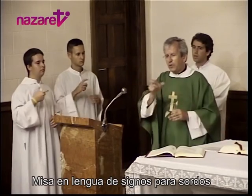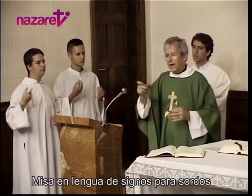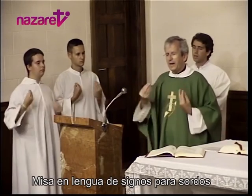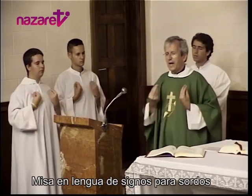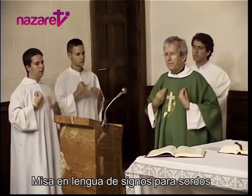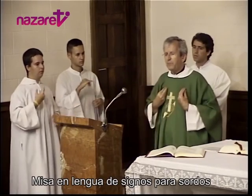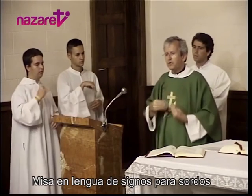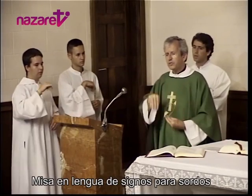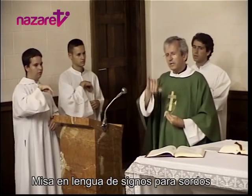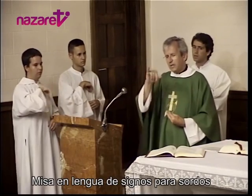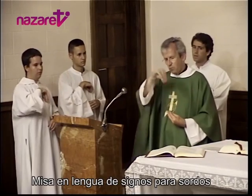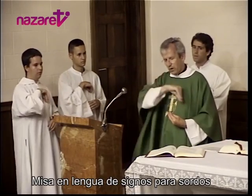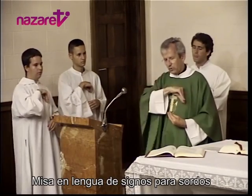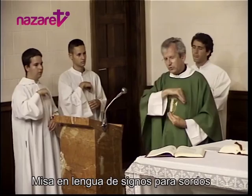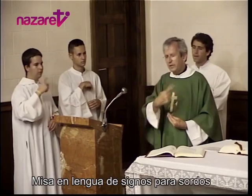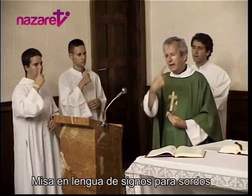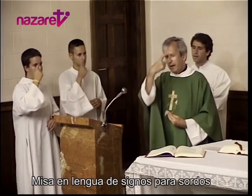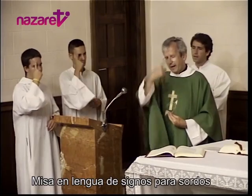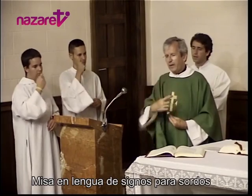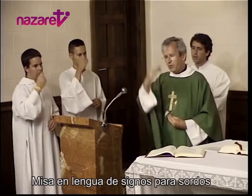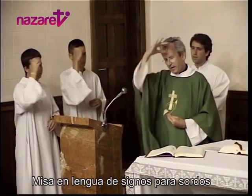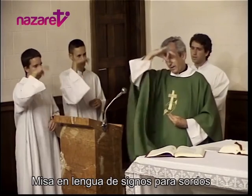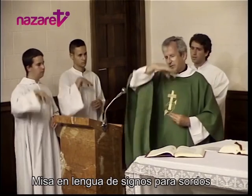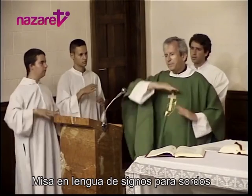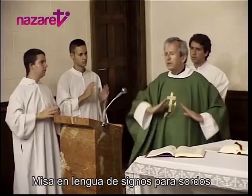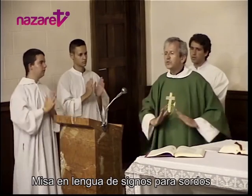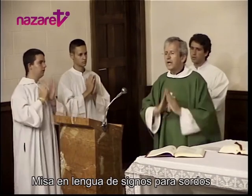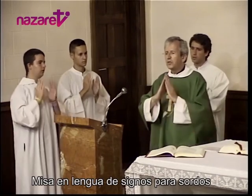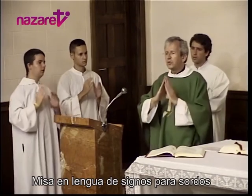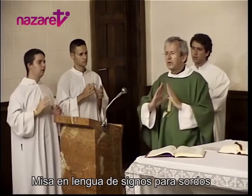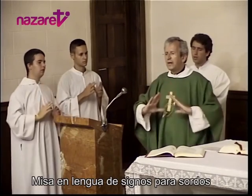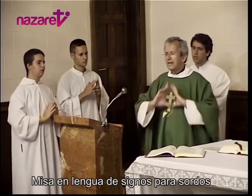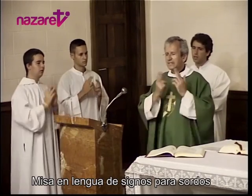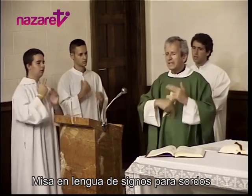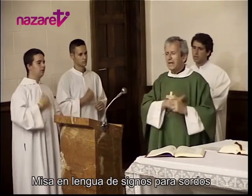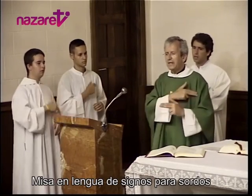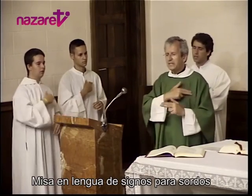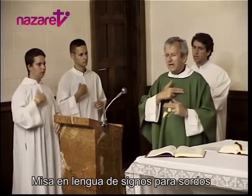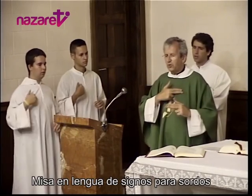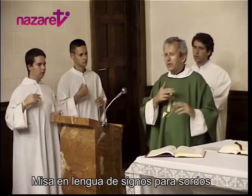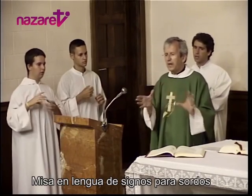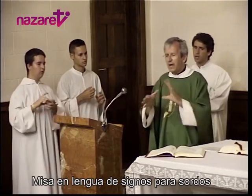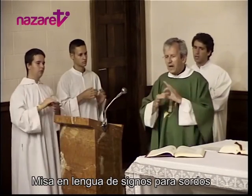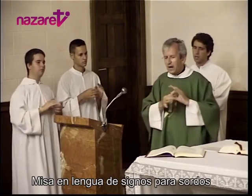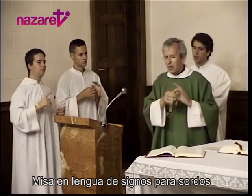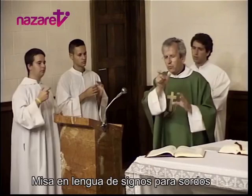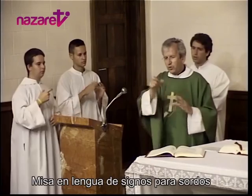juzgar a vivos y muertos. Creo en el Espíritu Santo, la Santa Iglesia Católica, la comunión de